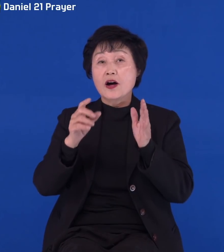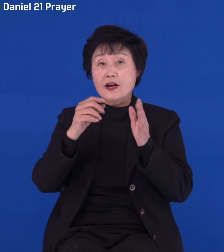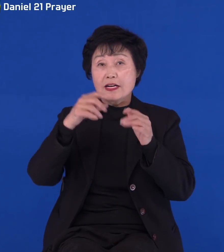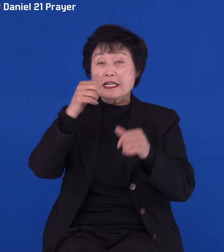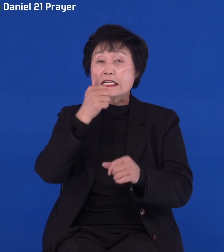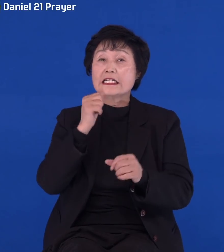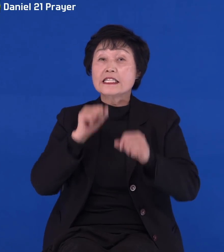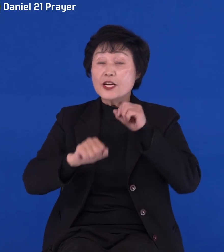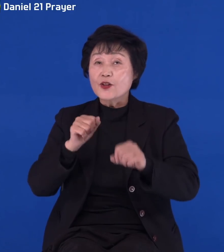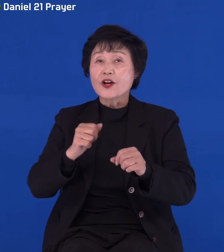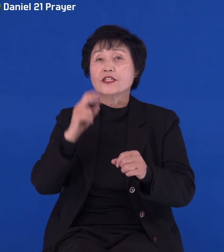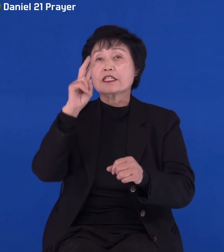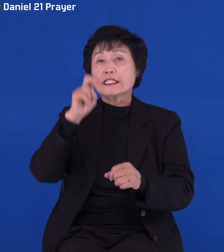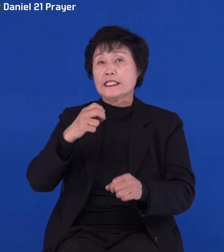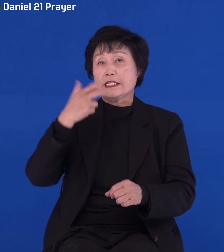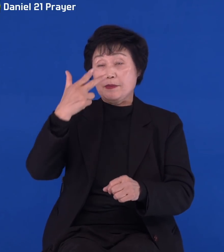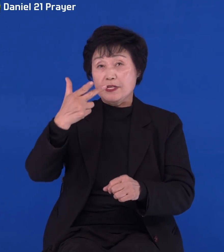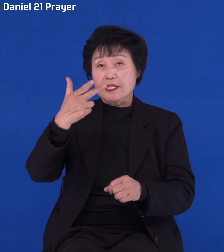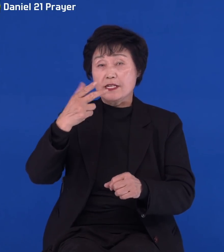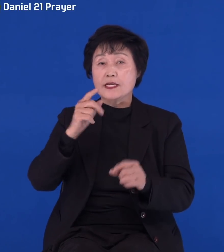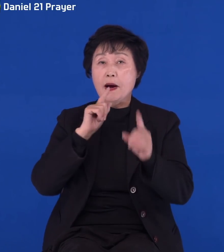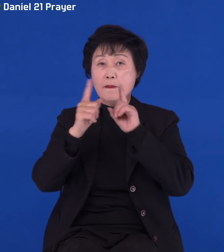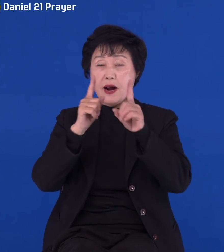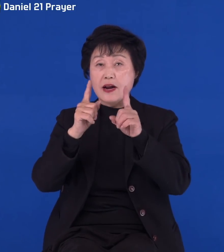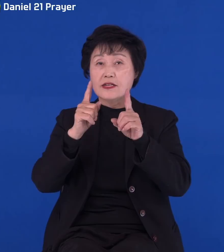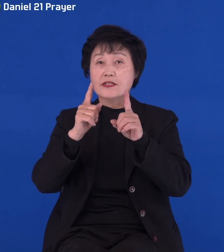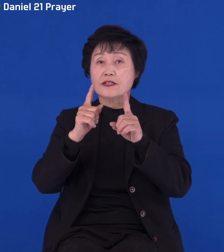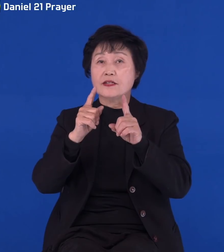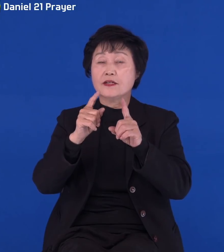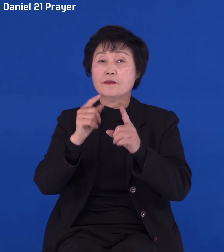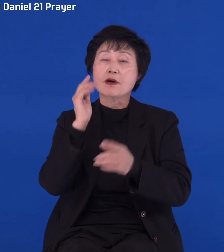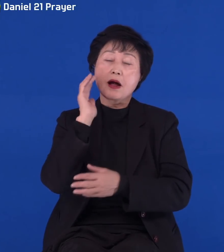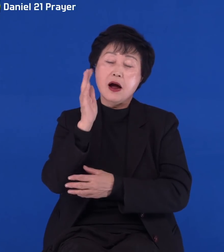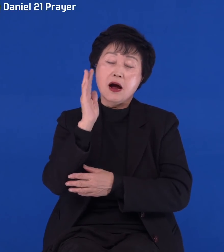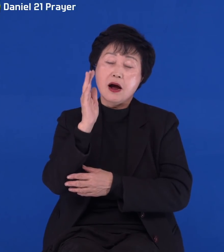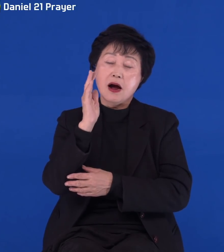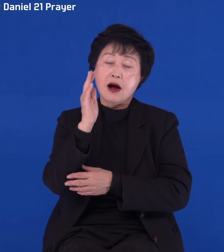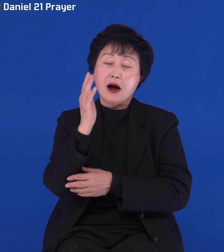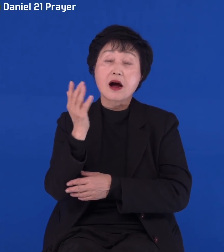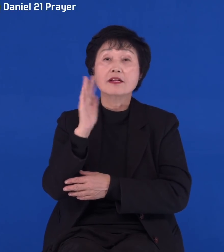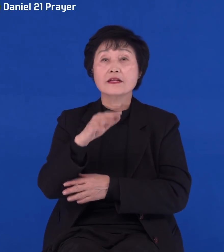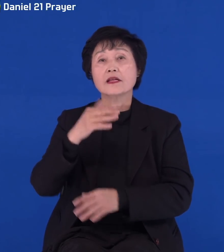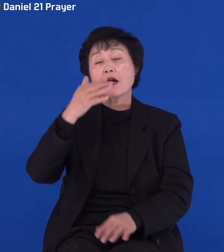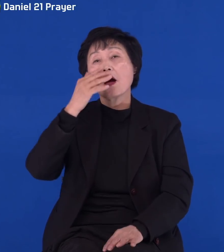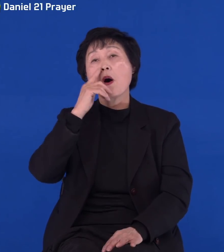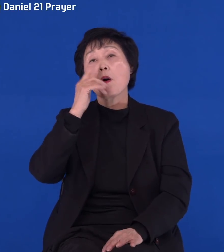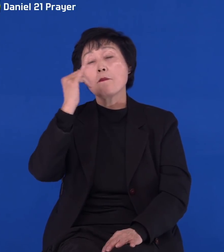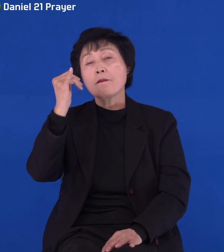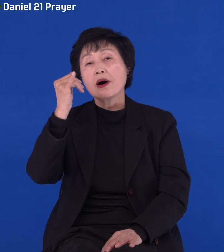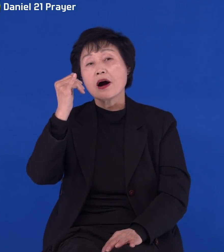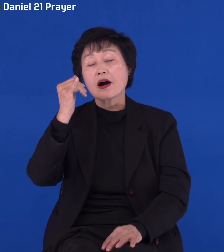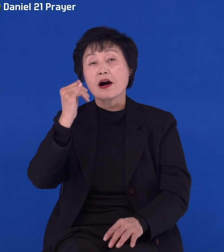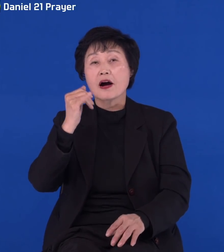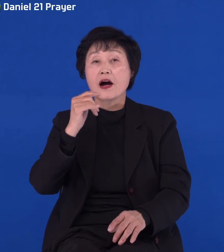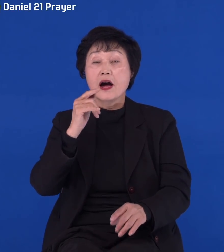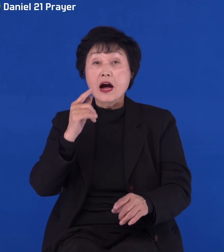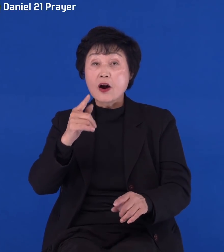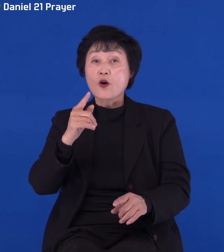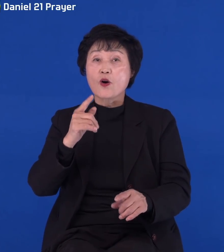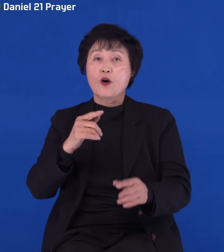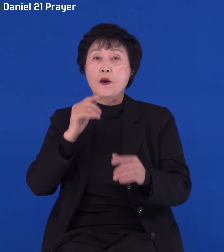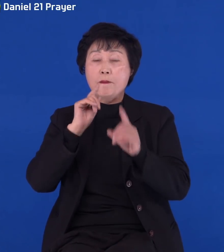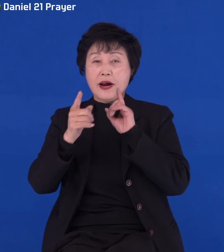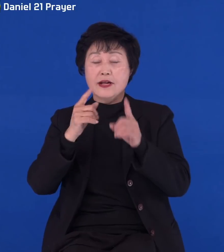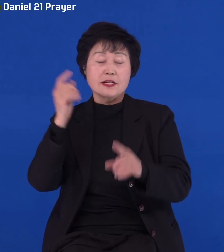선포하는 거예요. 그 말씀에 저희 어머니가 가장 큰 은혜를 받고 많이 우셨어요. 왜? 성령이 임하면 자녀들은 애원하게